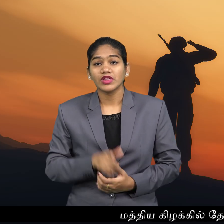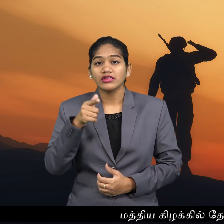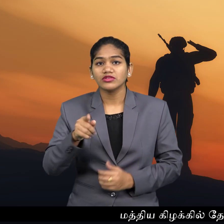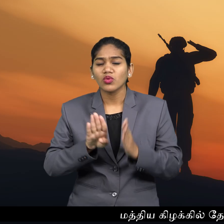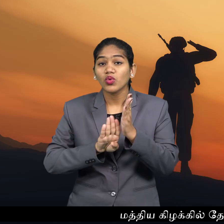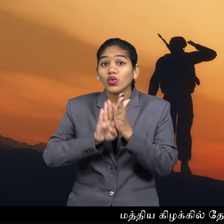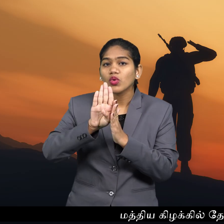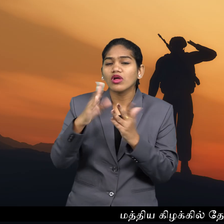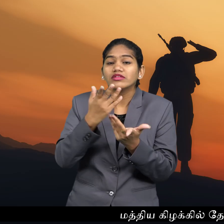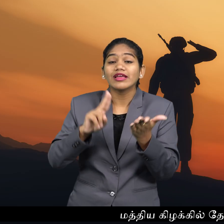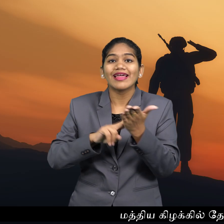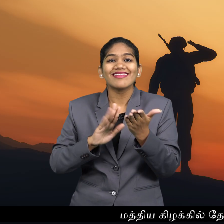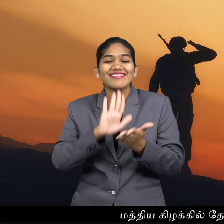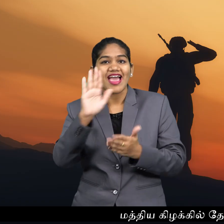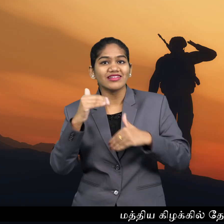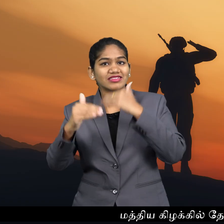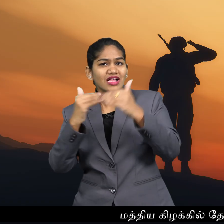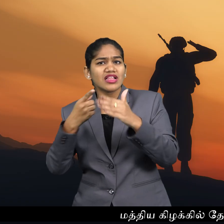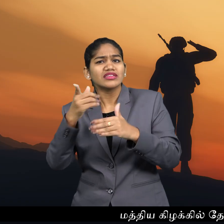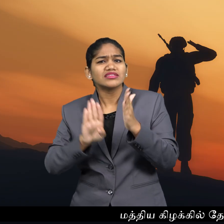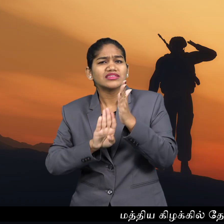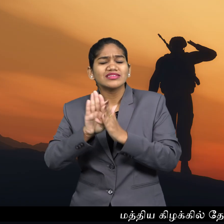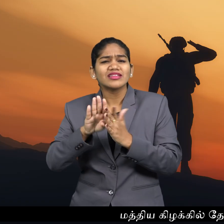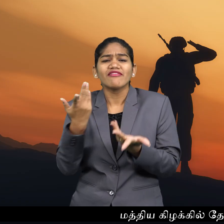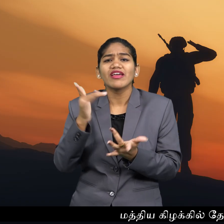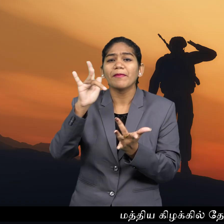மத்திய கிழக்கில் தேசியவாதிகளின் வளர்ச்சி.